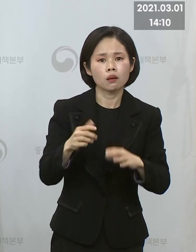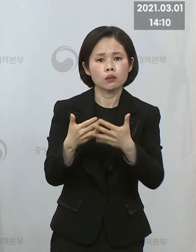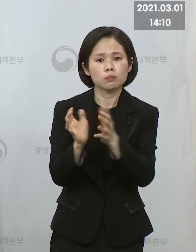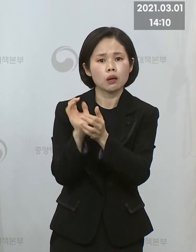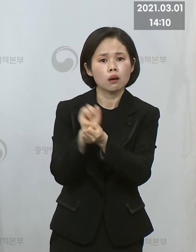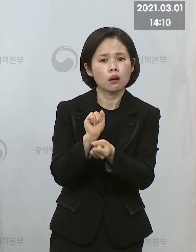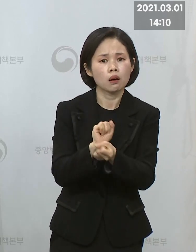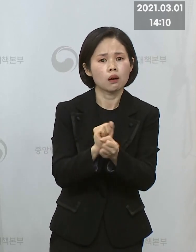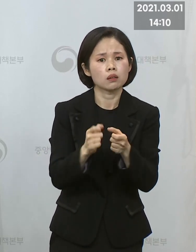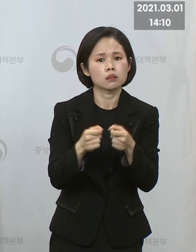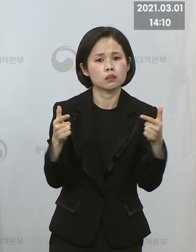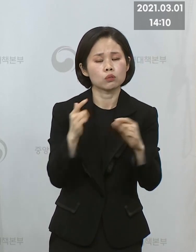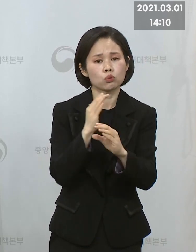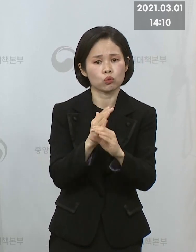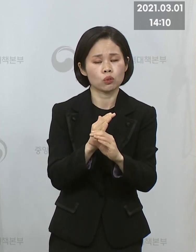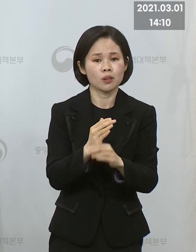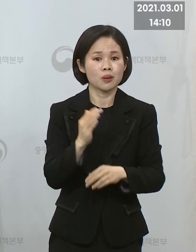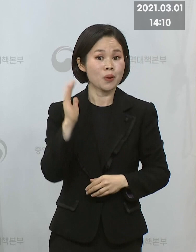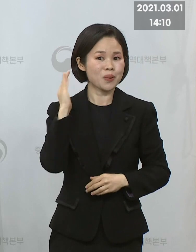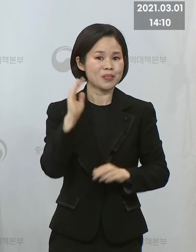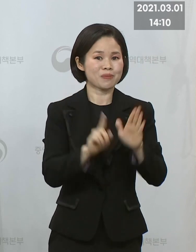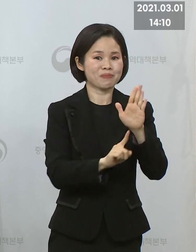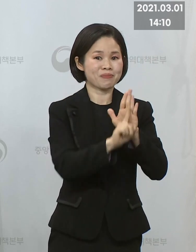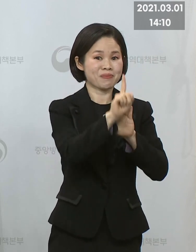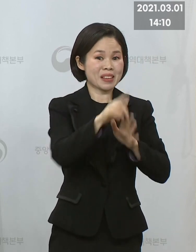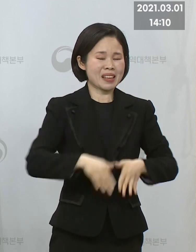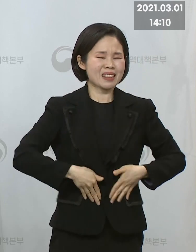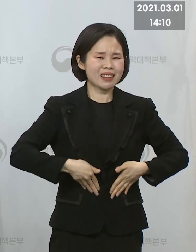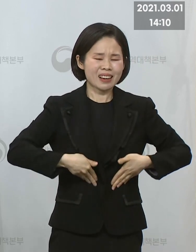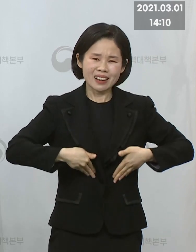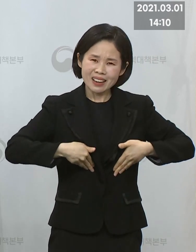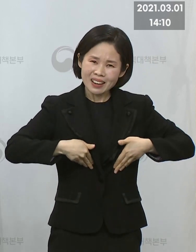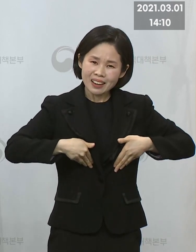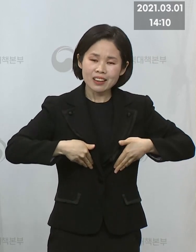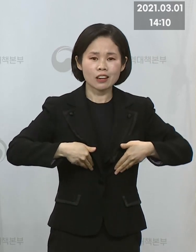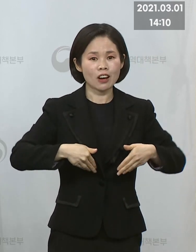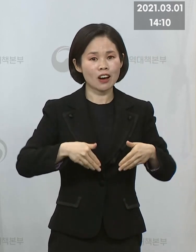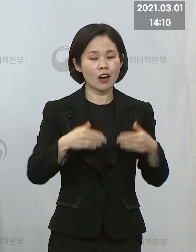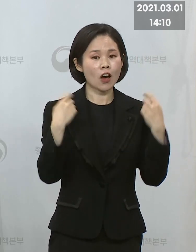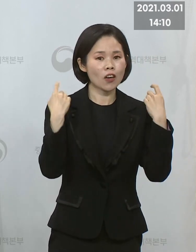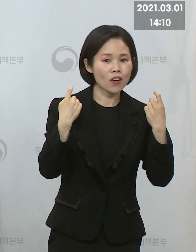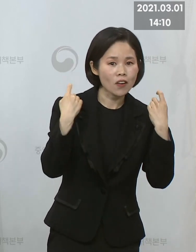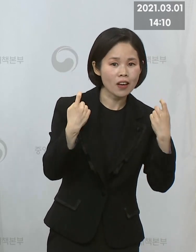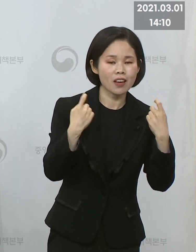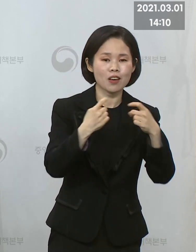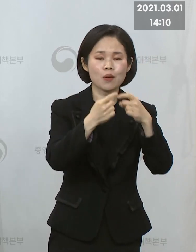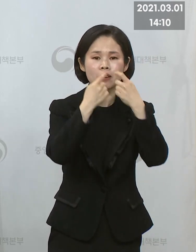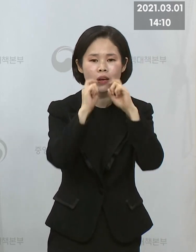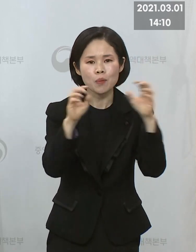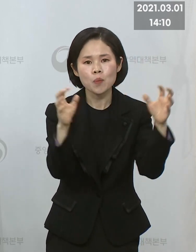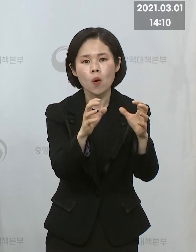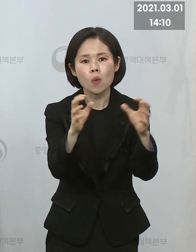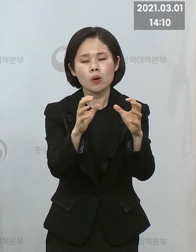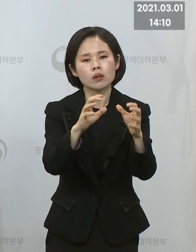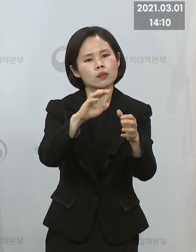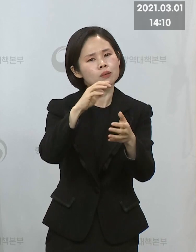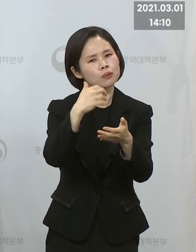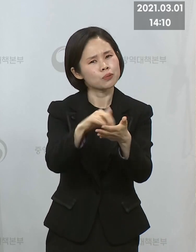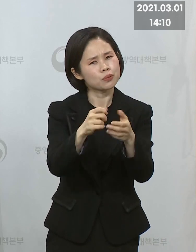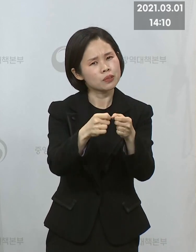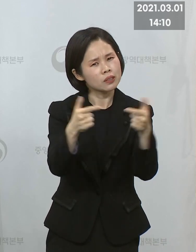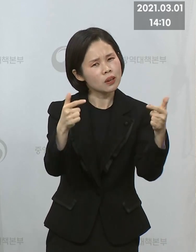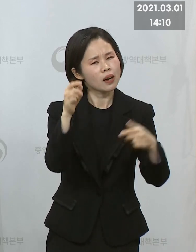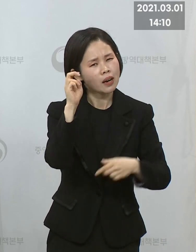있습니다. 또한 기온이 올라가면서 봄맞이 나들이철로 여행 및 모임 등 활동이 증가할 것으로